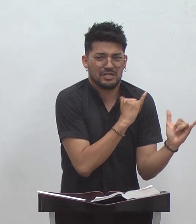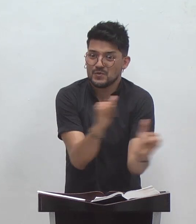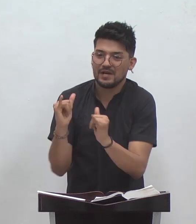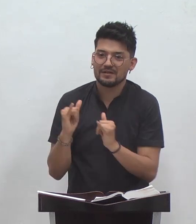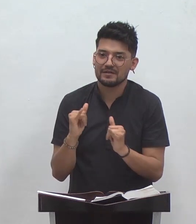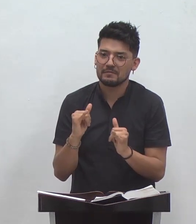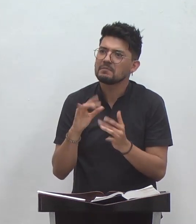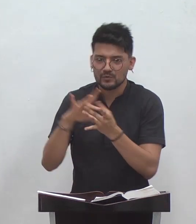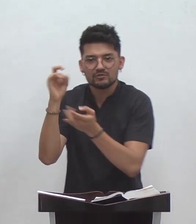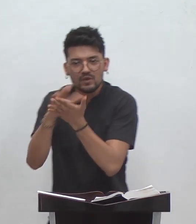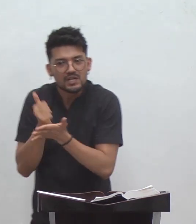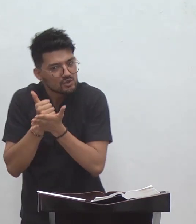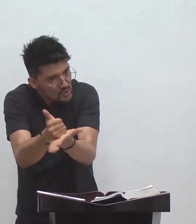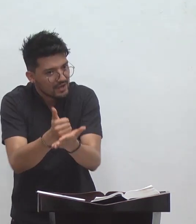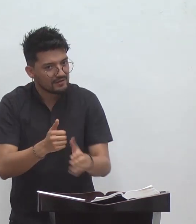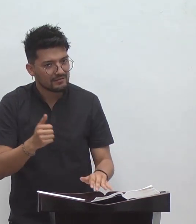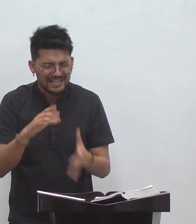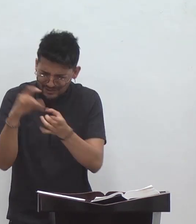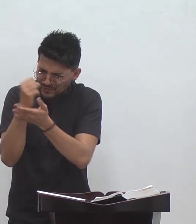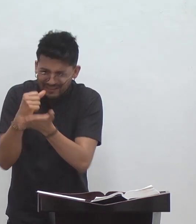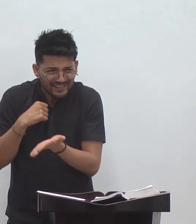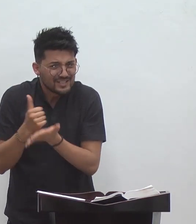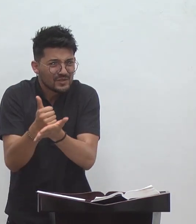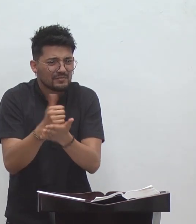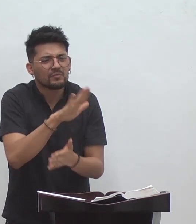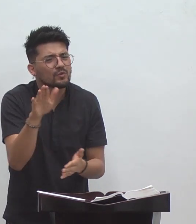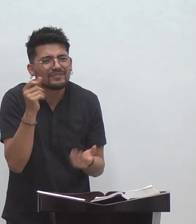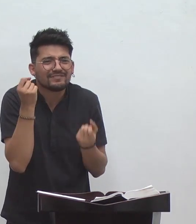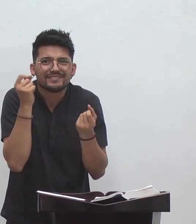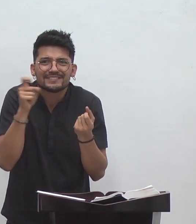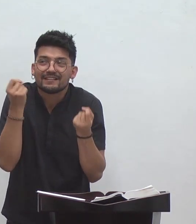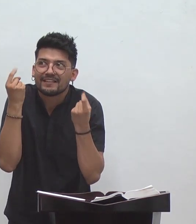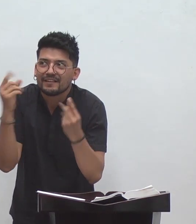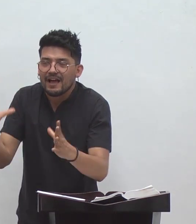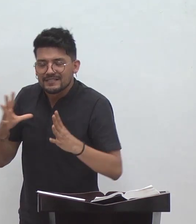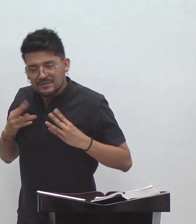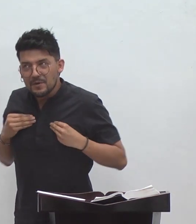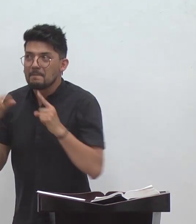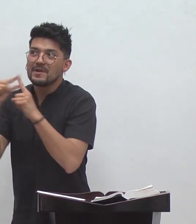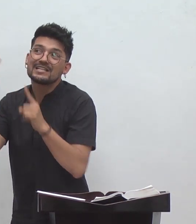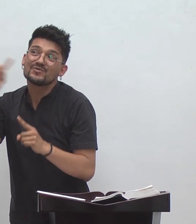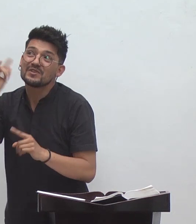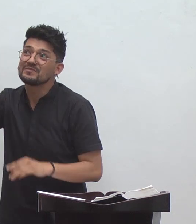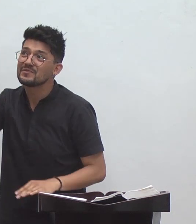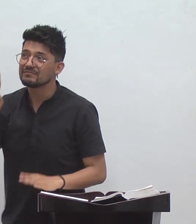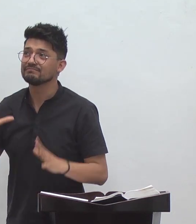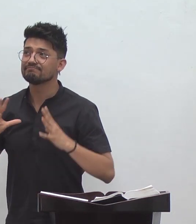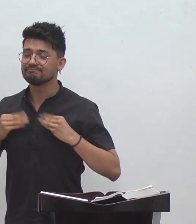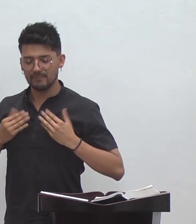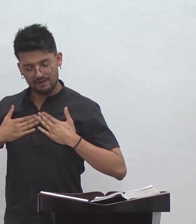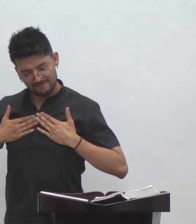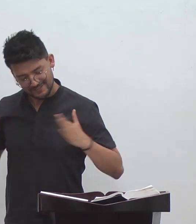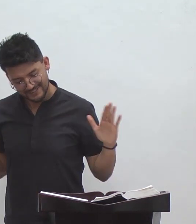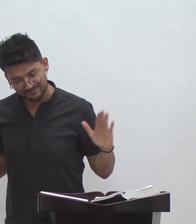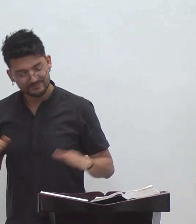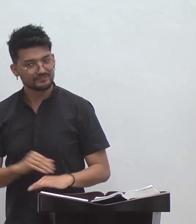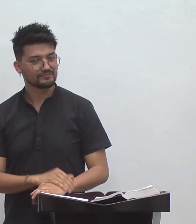carne, soy humano, al igual que usted, peco. Pero sabe que el Espíritu Santo es el ayudador. Y Él me ha ayudado a comprender las palabras